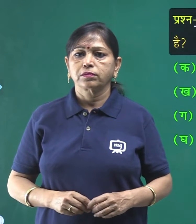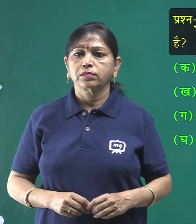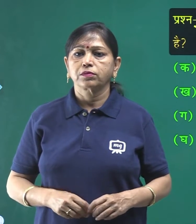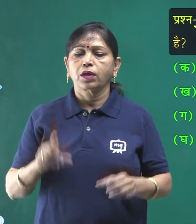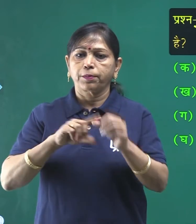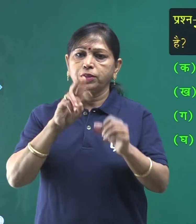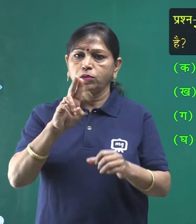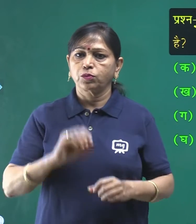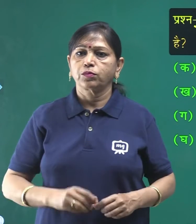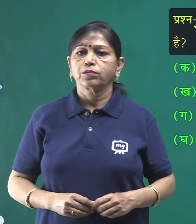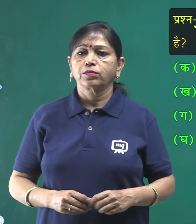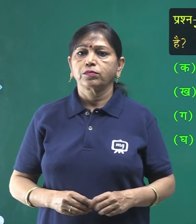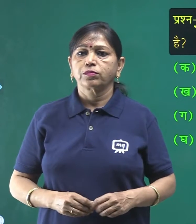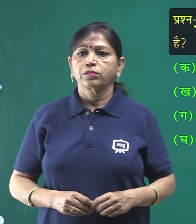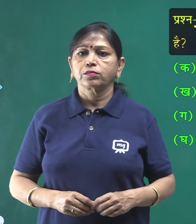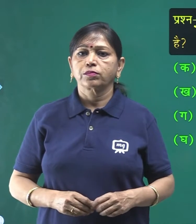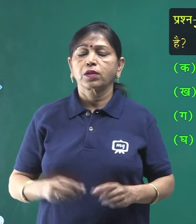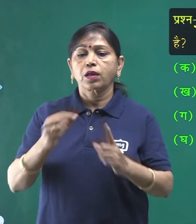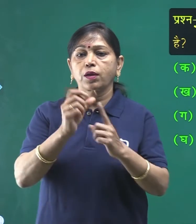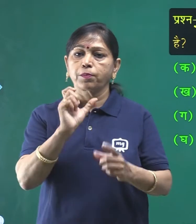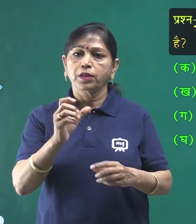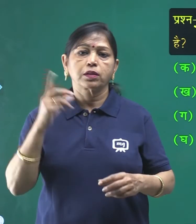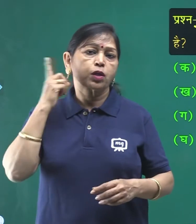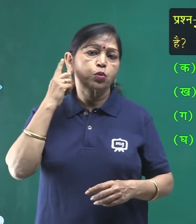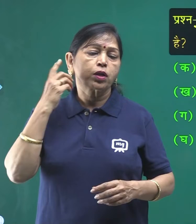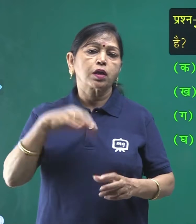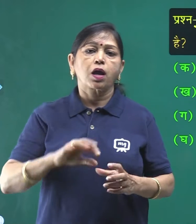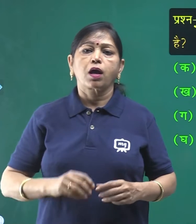प्रश्न 2 प्रतिध्वनि का